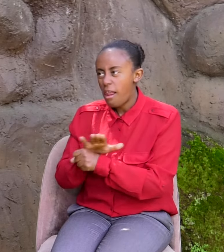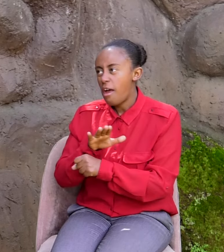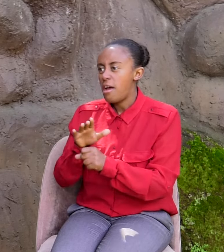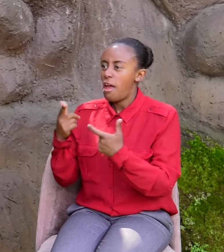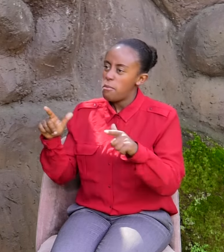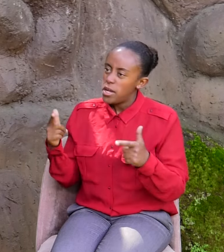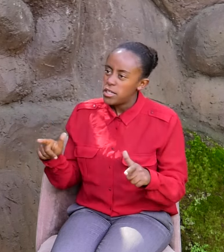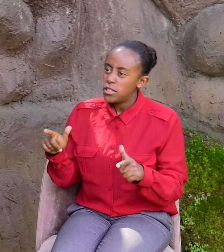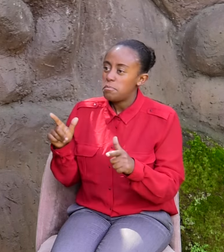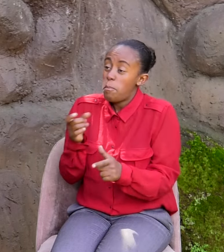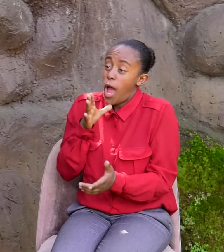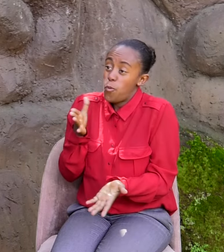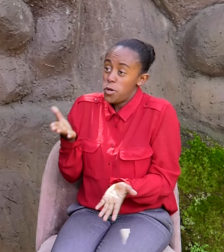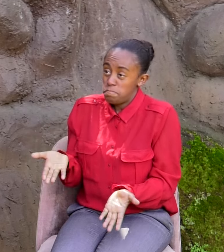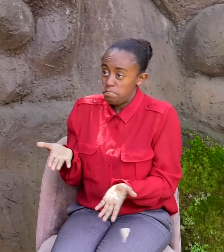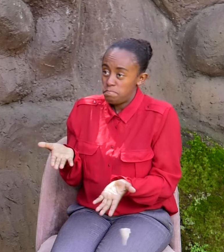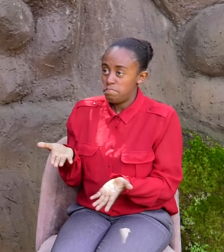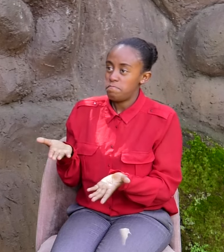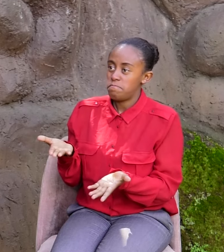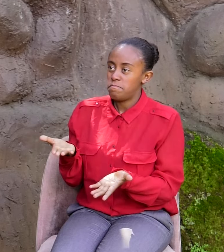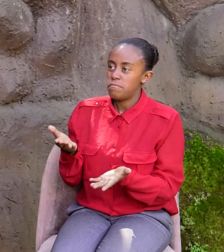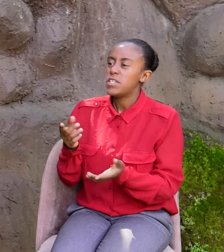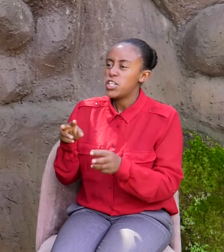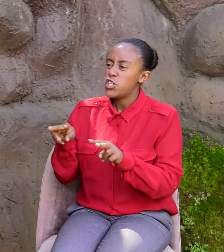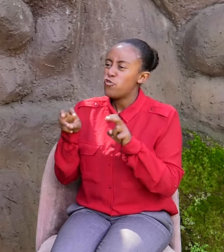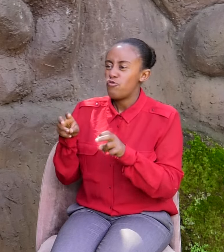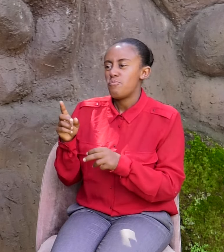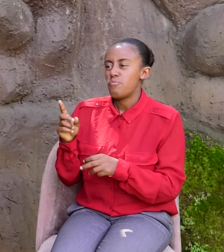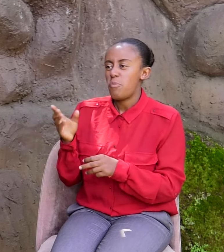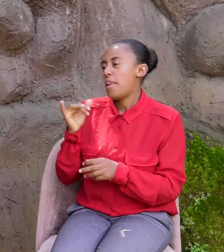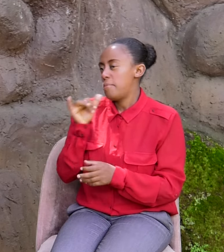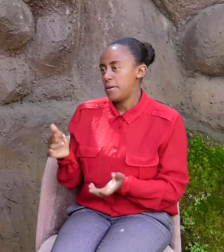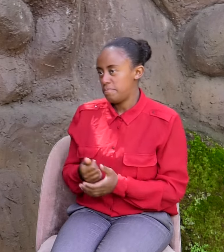ላይብረሪ ባይኖርም ክፉ የሚባልም አልነበረ